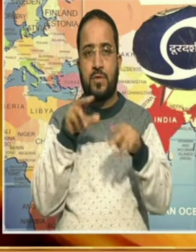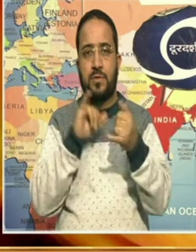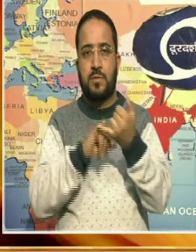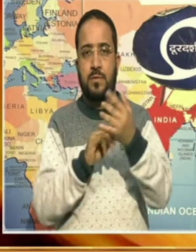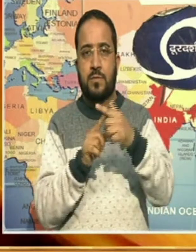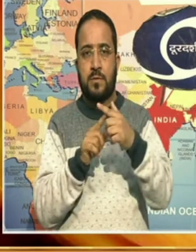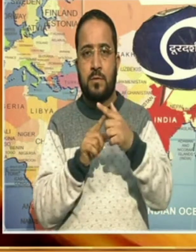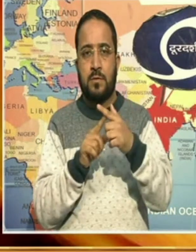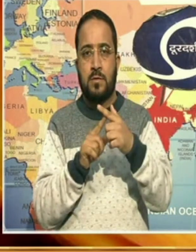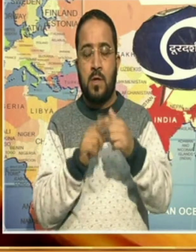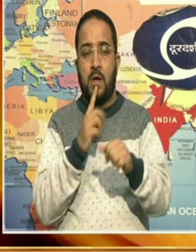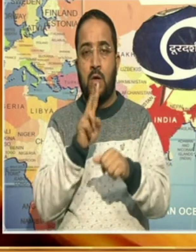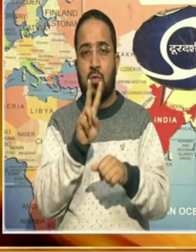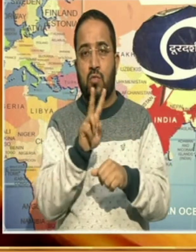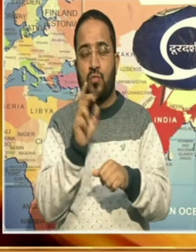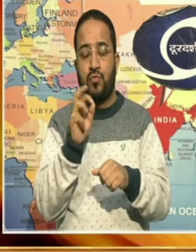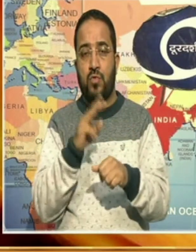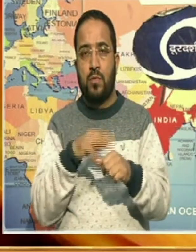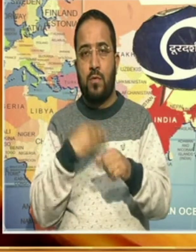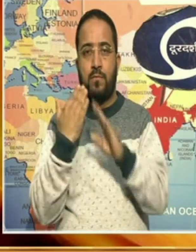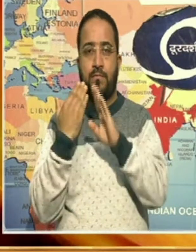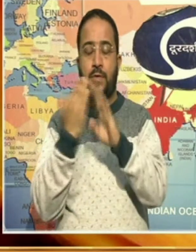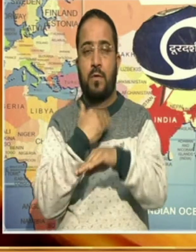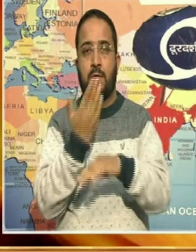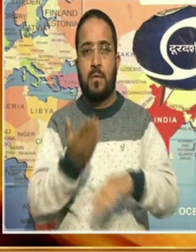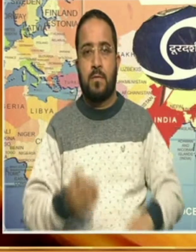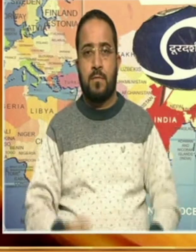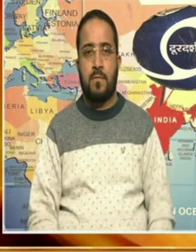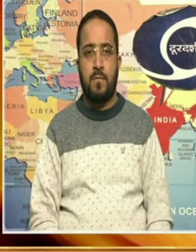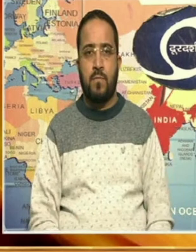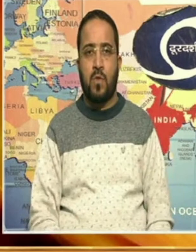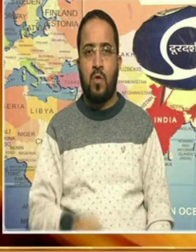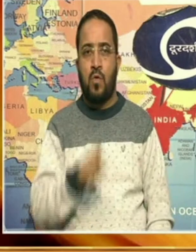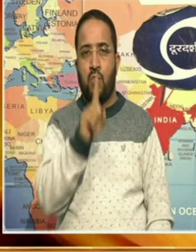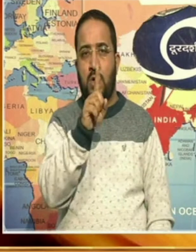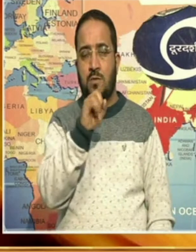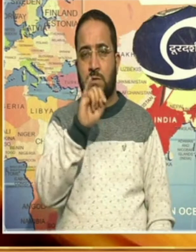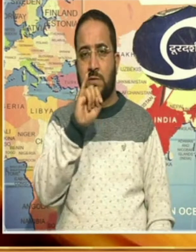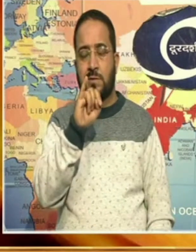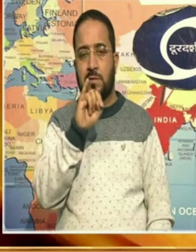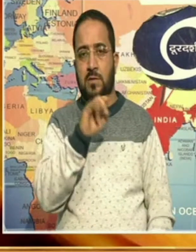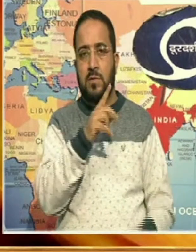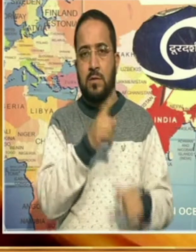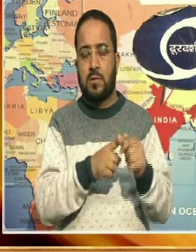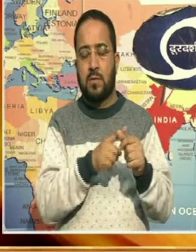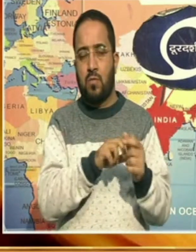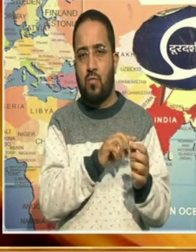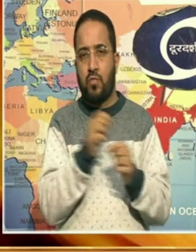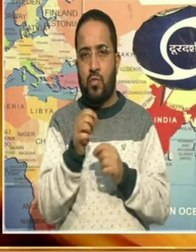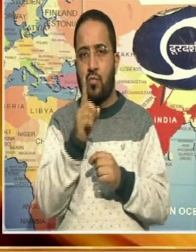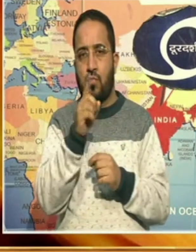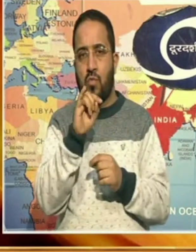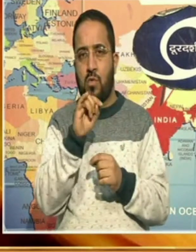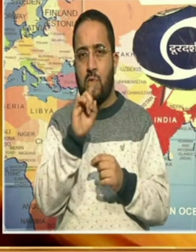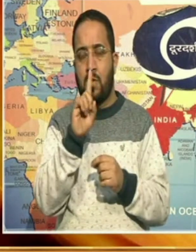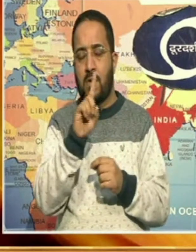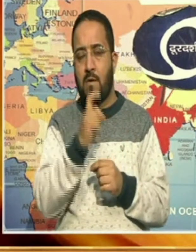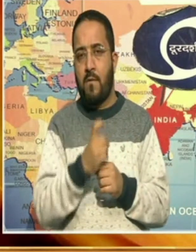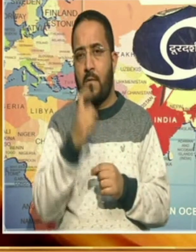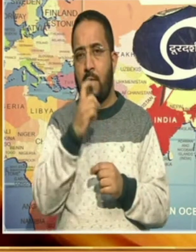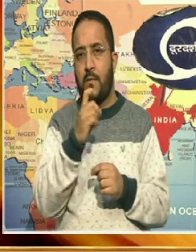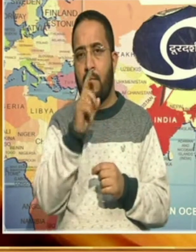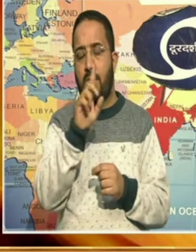روام مہ کی سات سے سولہ تاریخ تک منعقد ہوگا